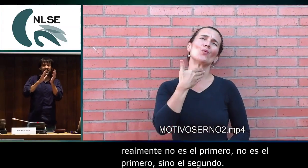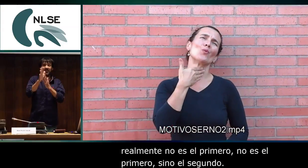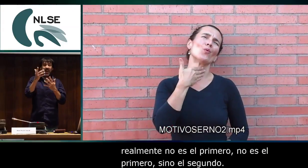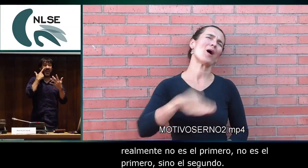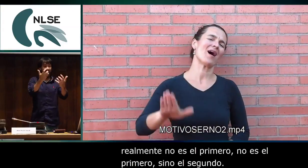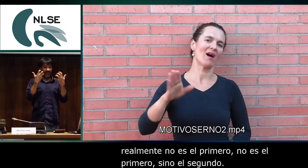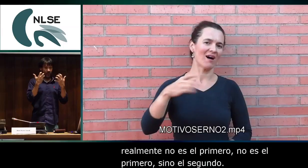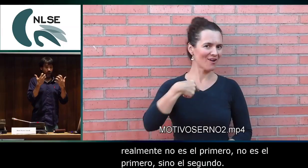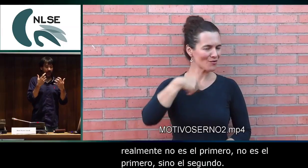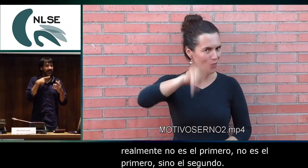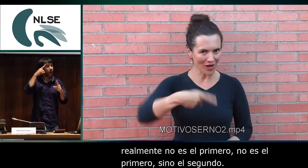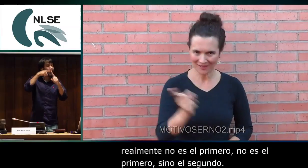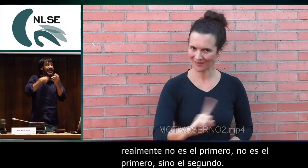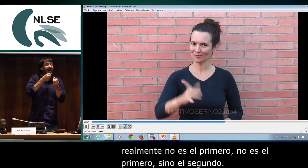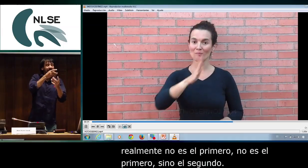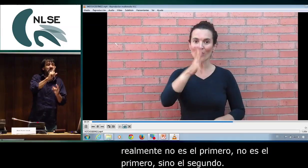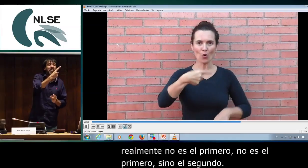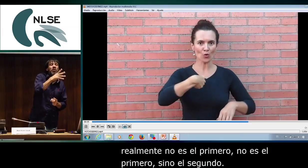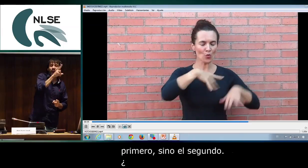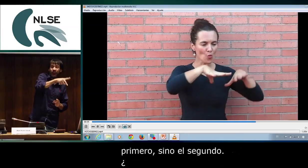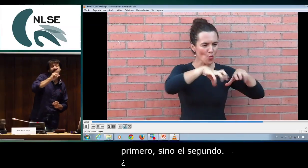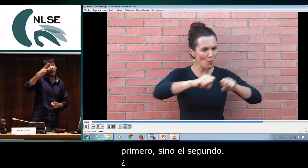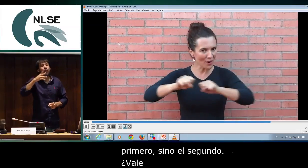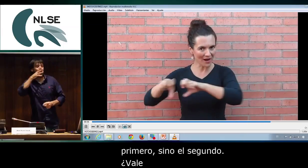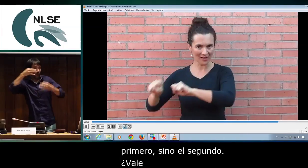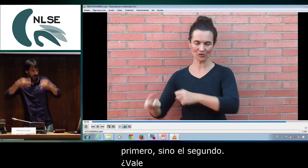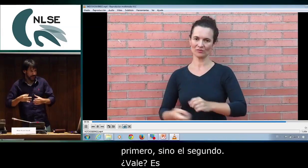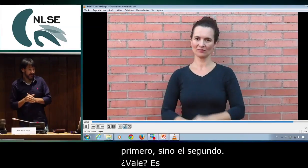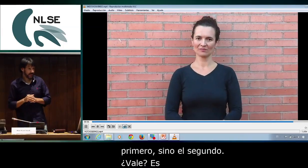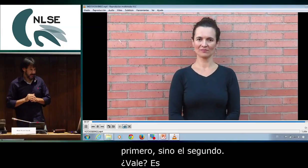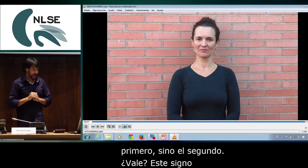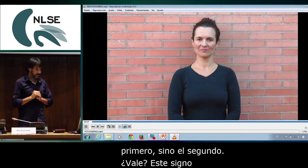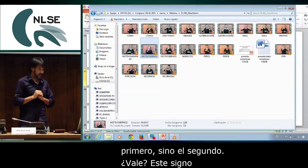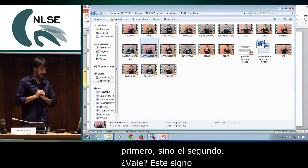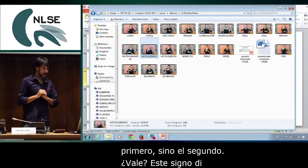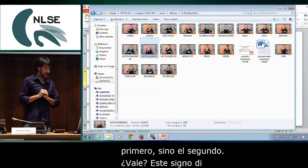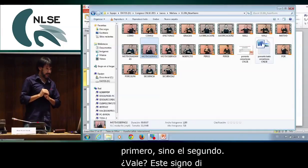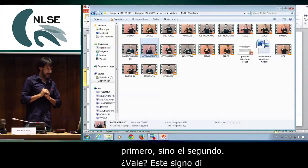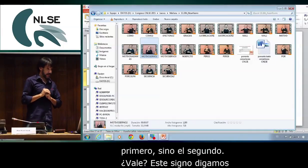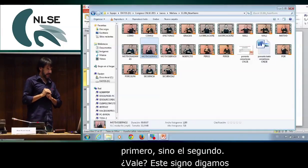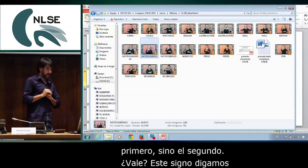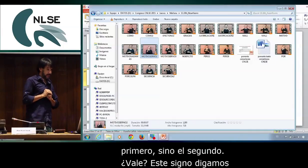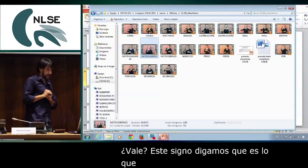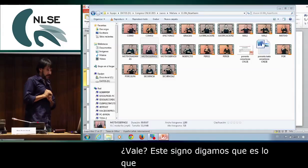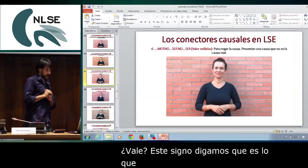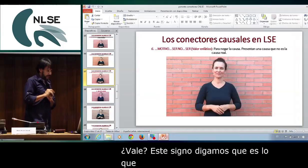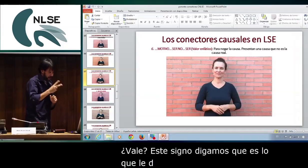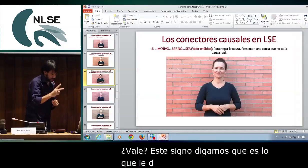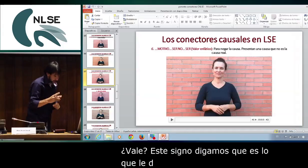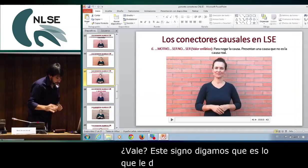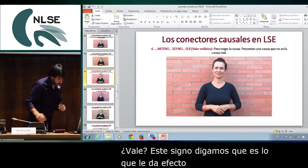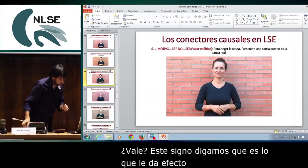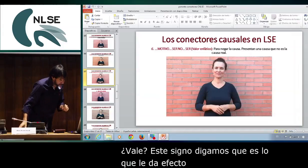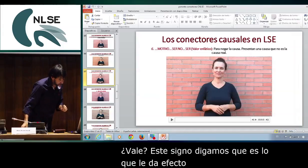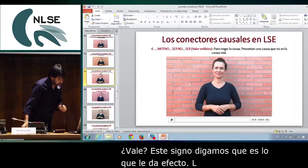¿Vale? Este signo, digamos que es lo que le da efecto. Es decir, la primera parte que te explico no es la razón o el motivo principal, sino